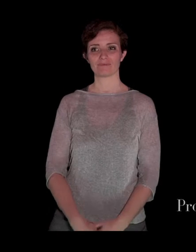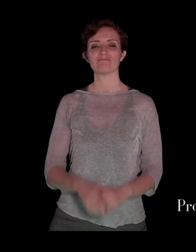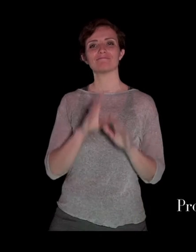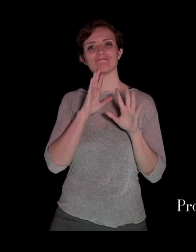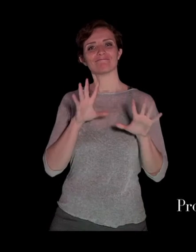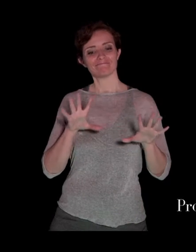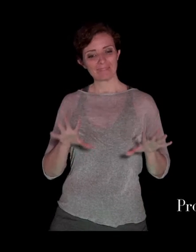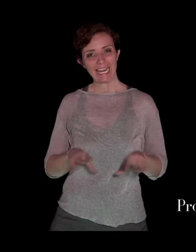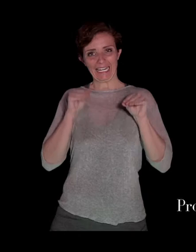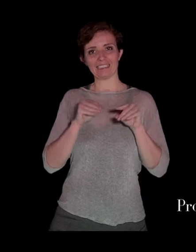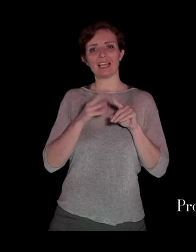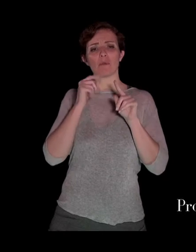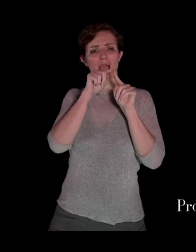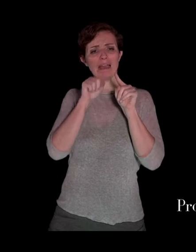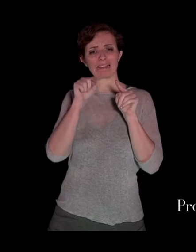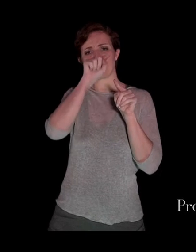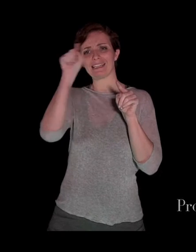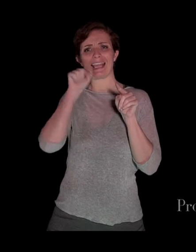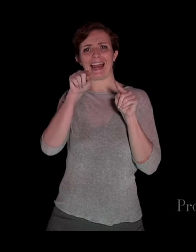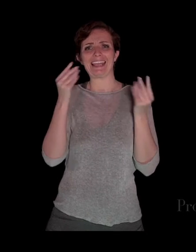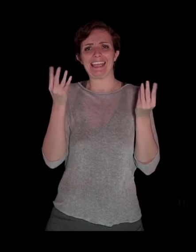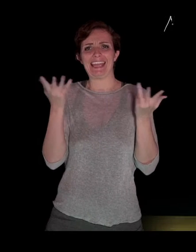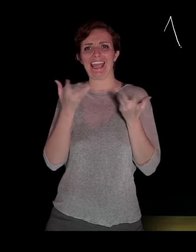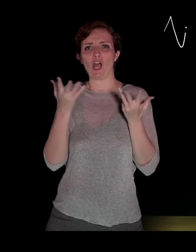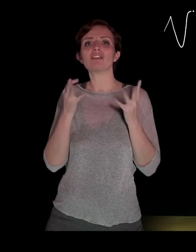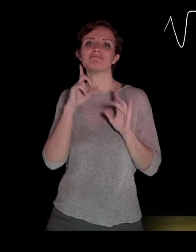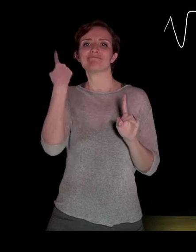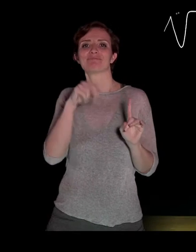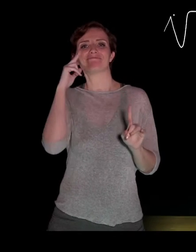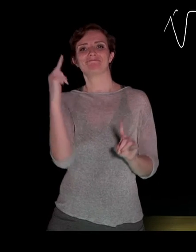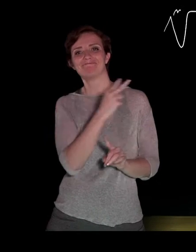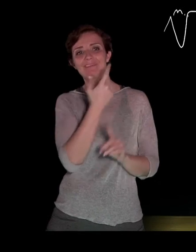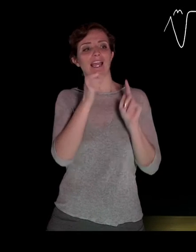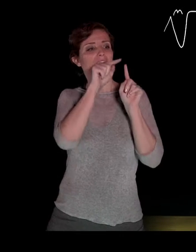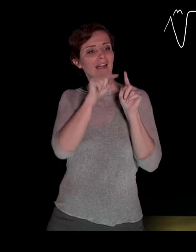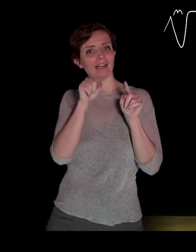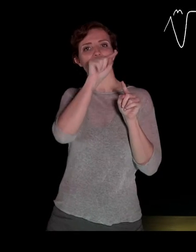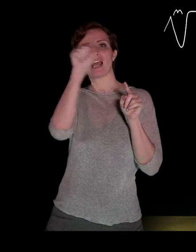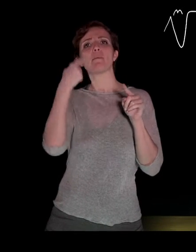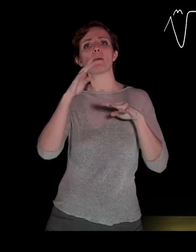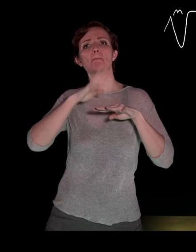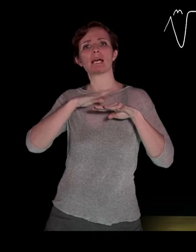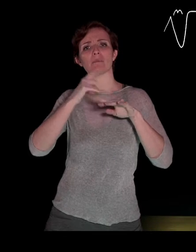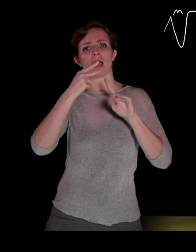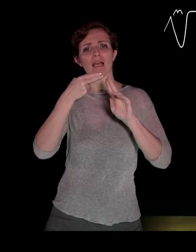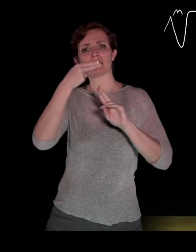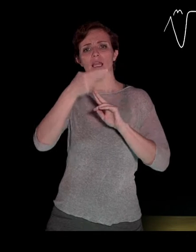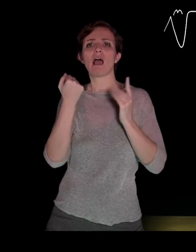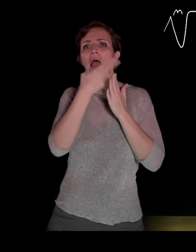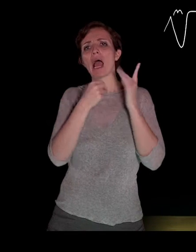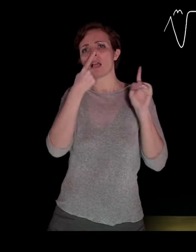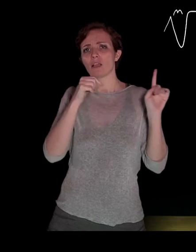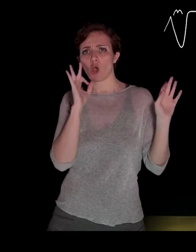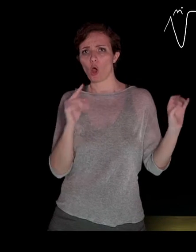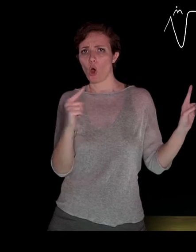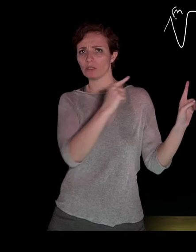cominciamo col dire che cosa sono i radicali eccoli qua questo è un radicale quello che in matematica viene definito radicale una